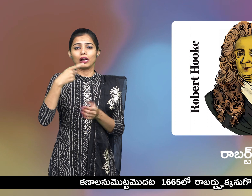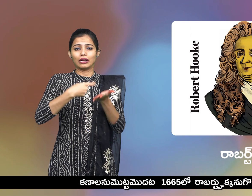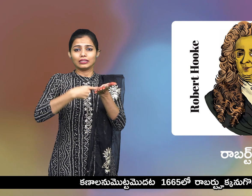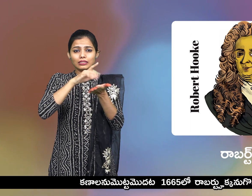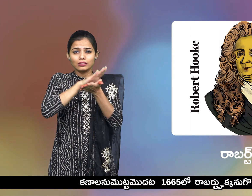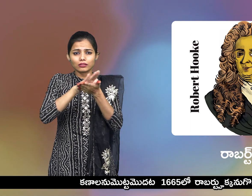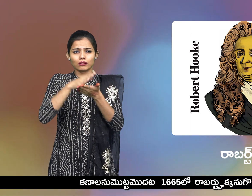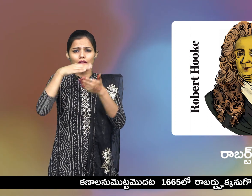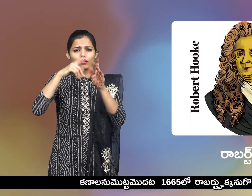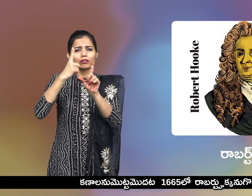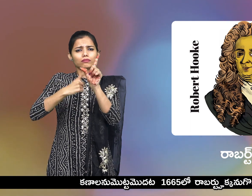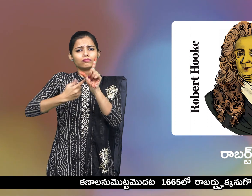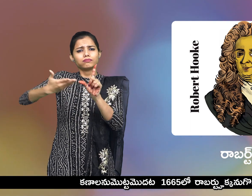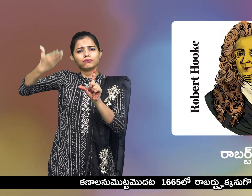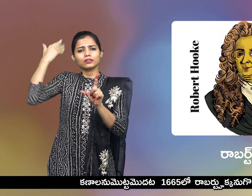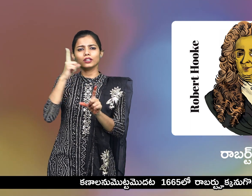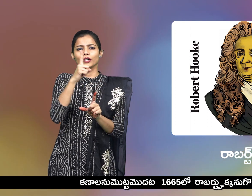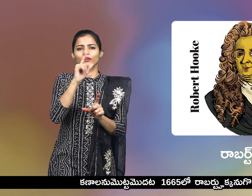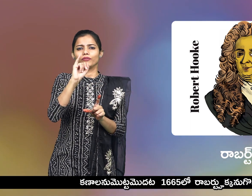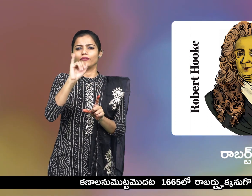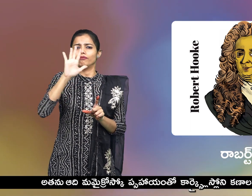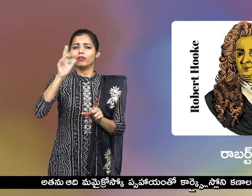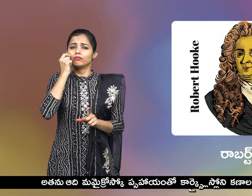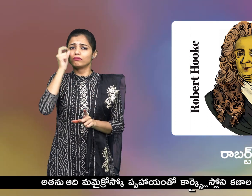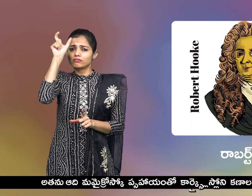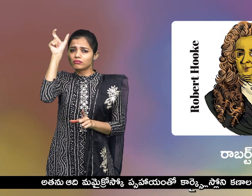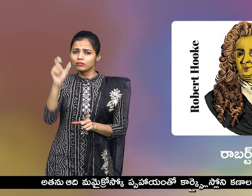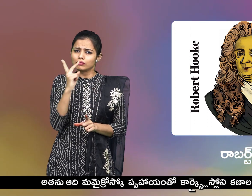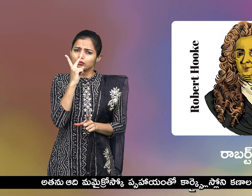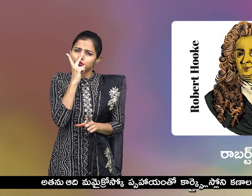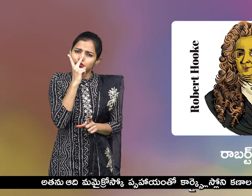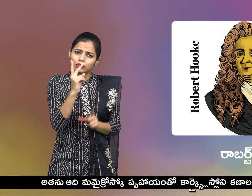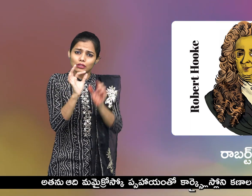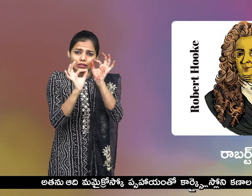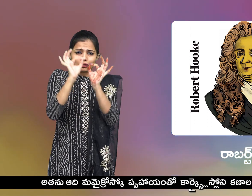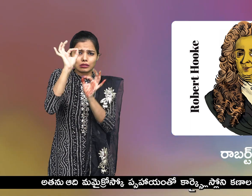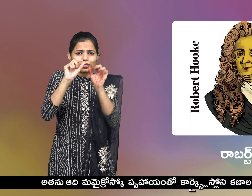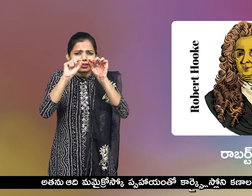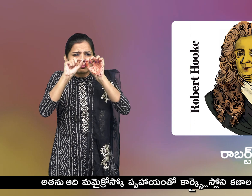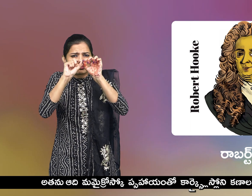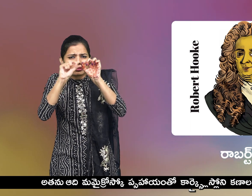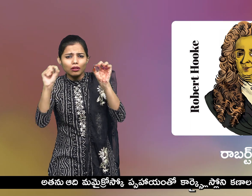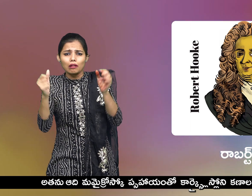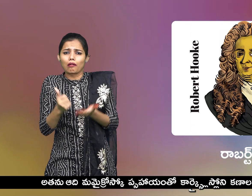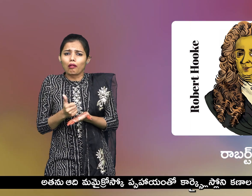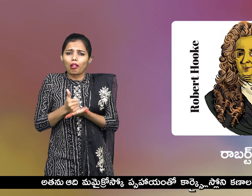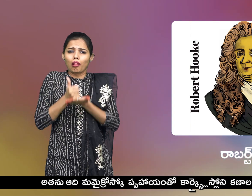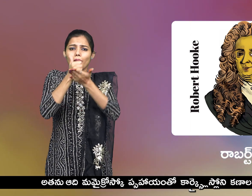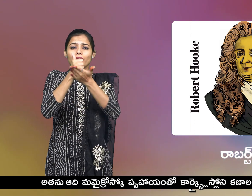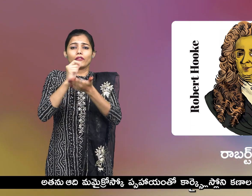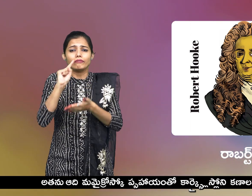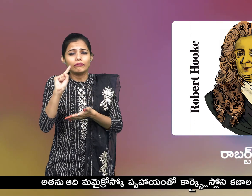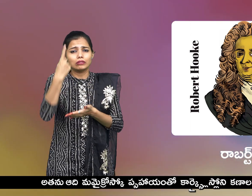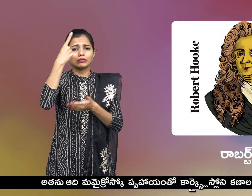1665లో రాబర్ట్ హుక్ కనుగొన్నారు. అతను ఆదిమ మైక్రోస్కోప్ సహాయంతో కార్క్